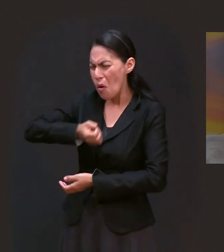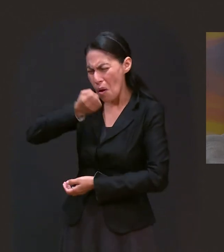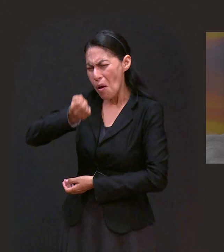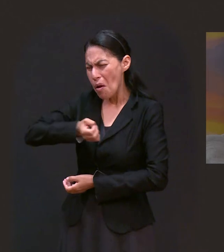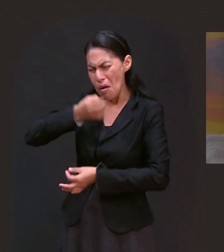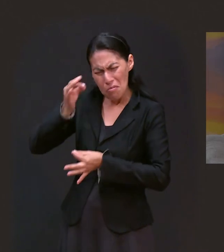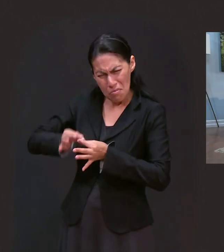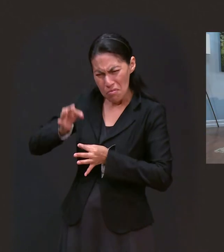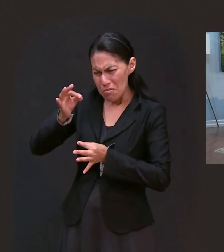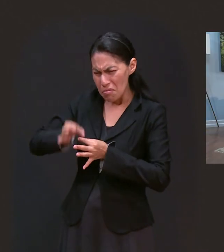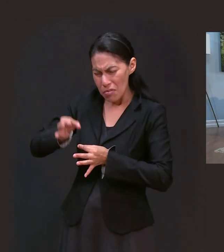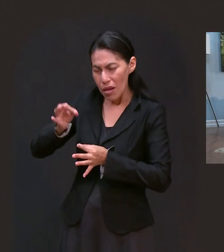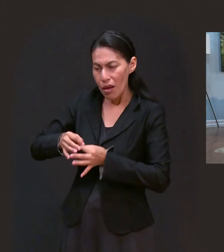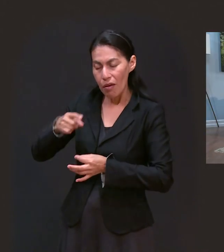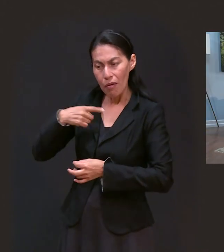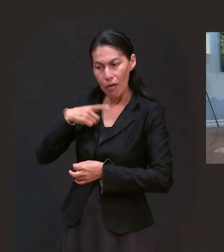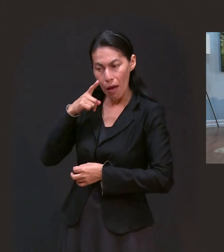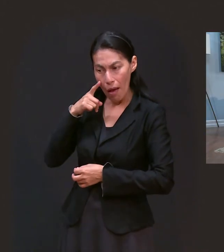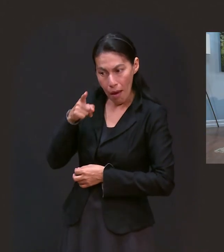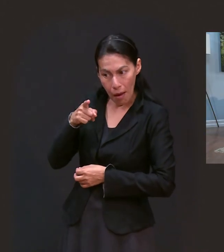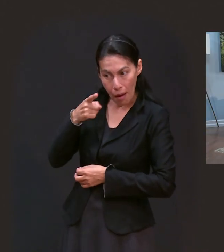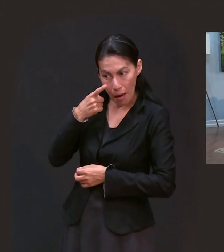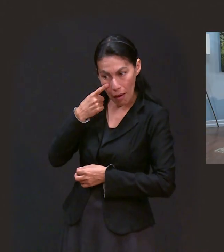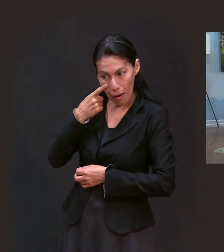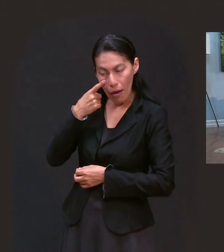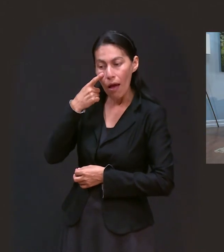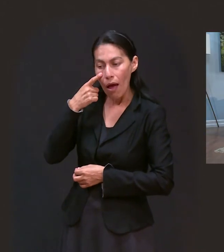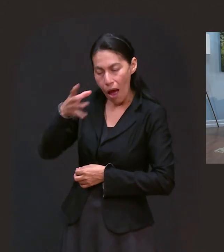que es en casa